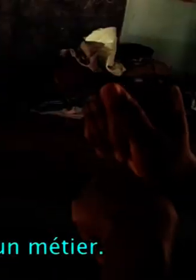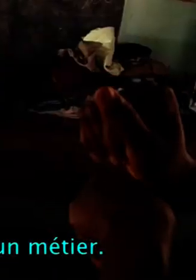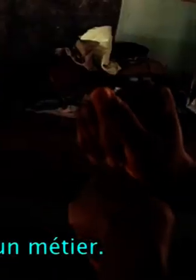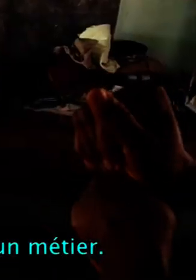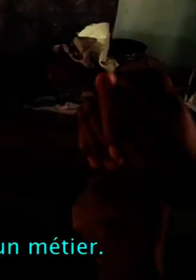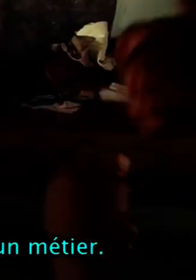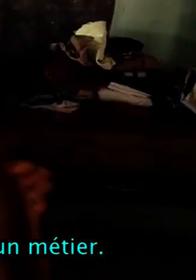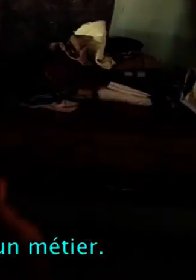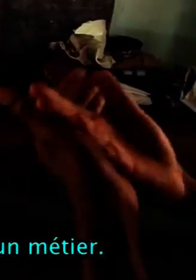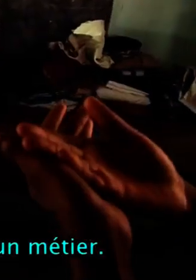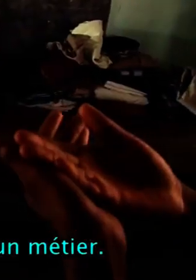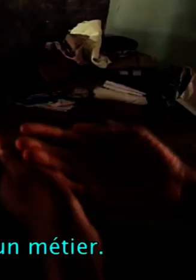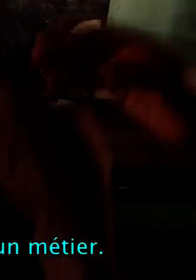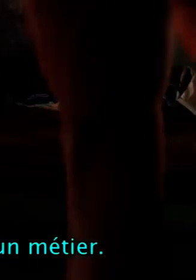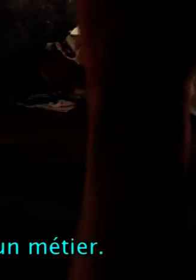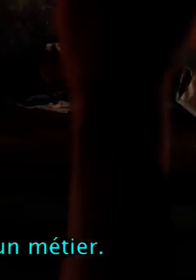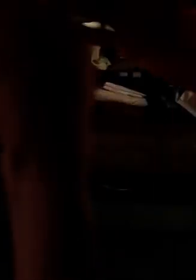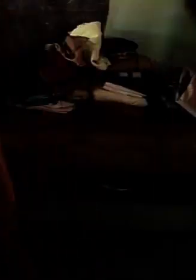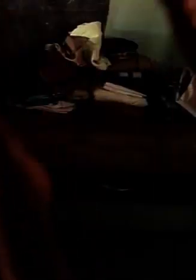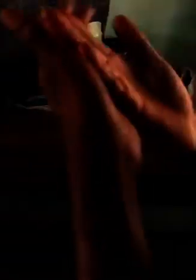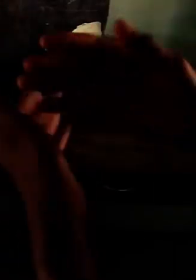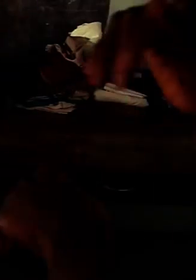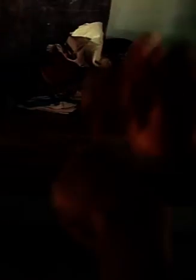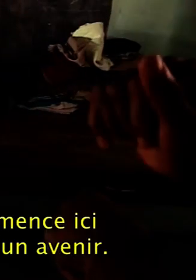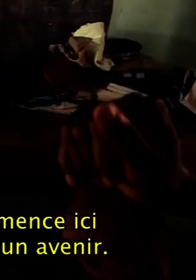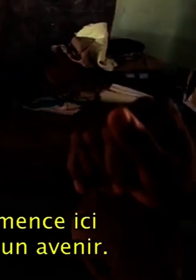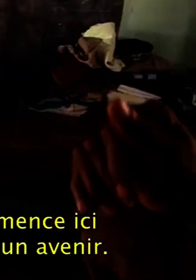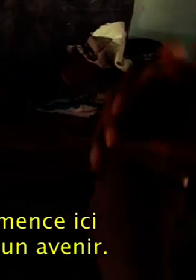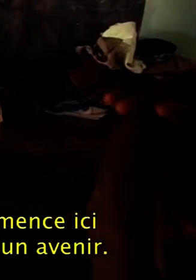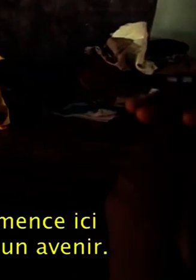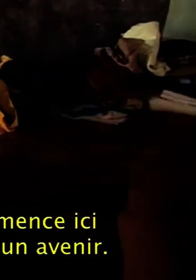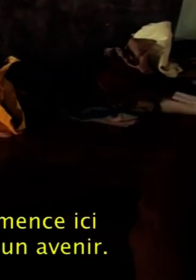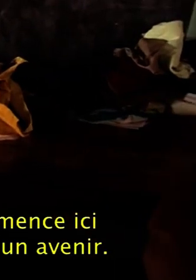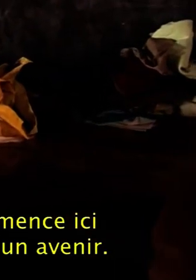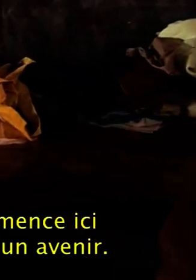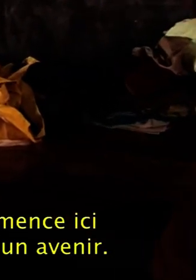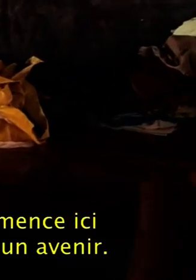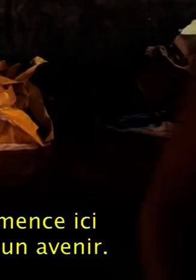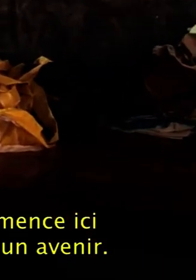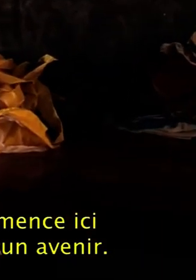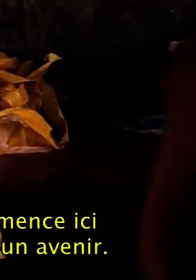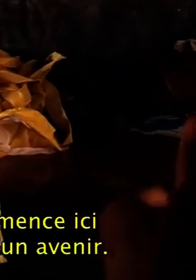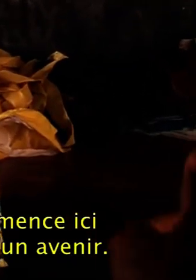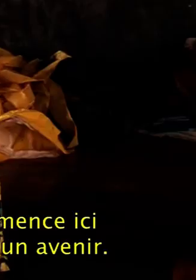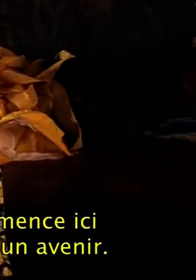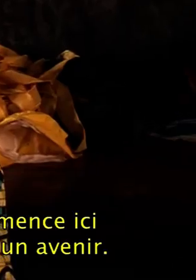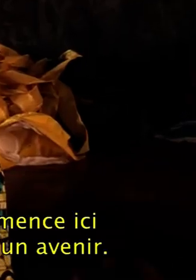que l'accès à une formation professionnelle. L'enfant qui commence ici est presque